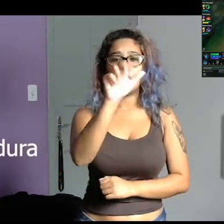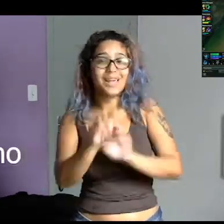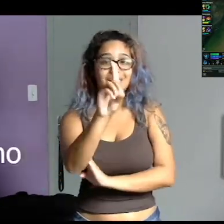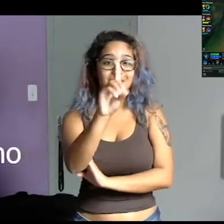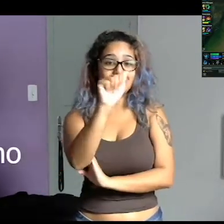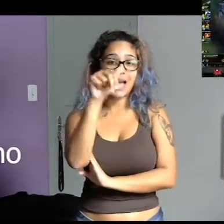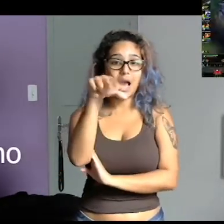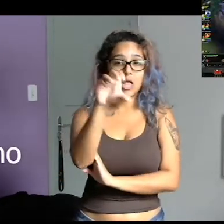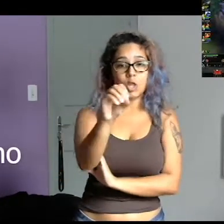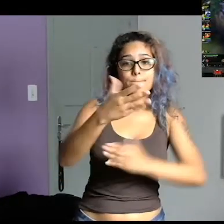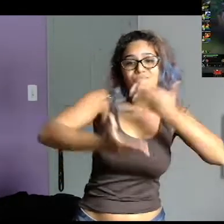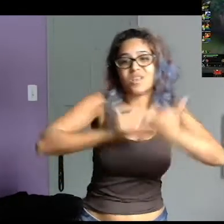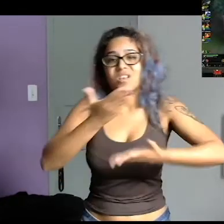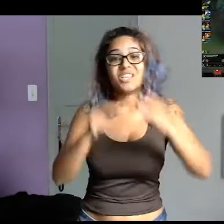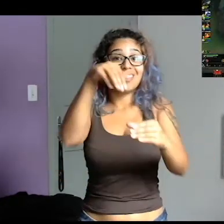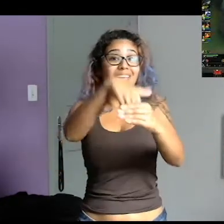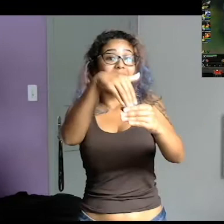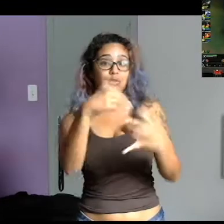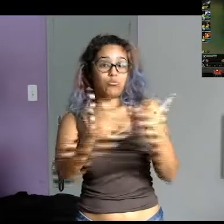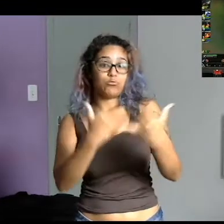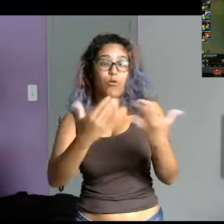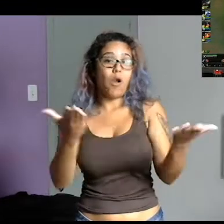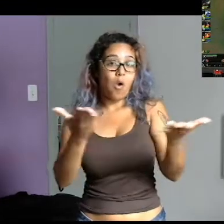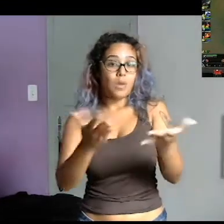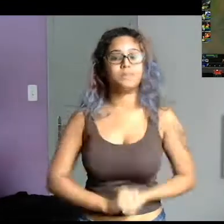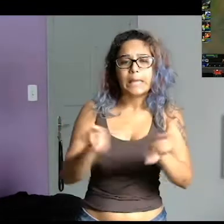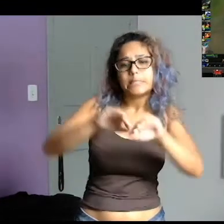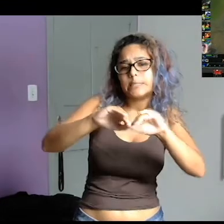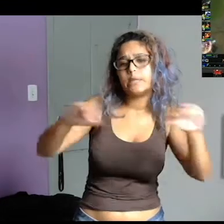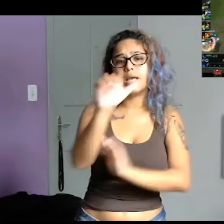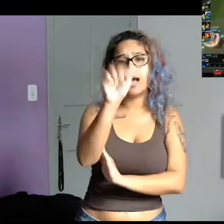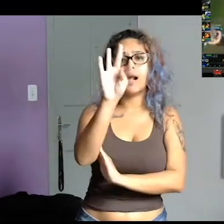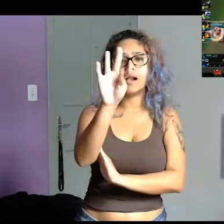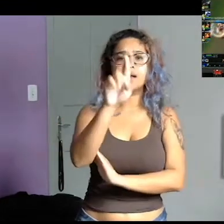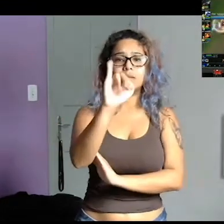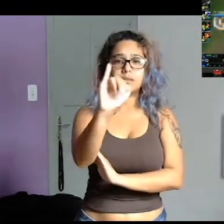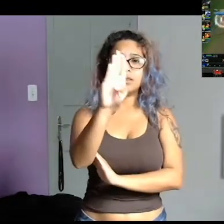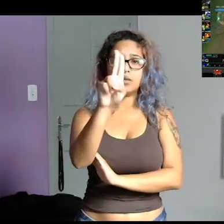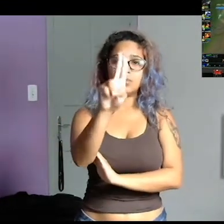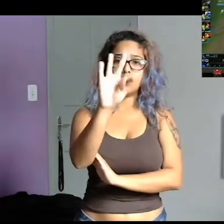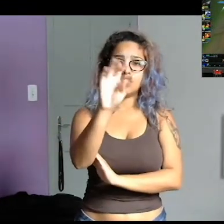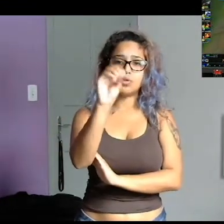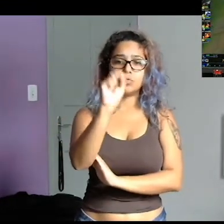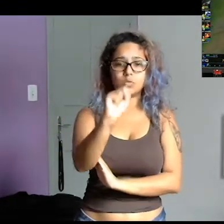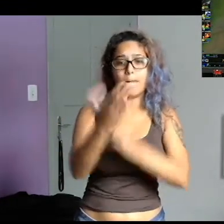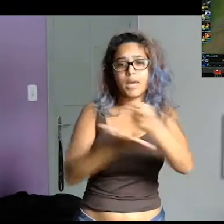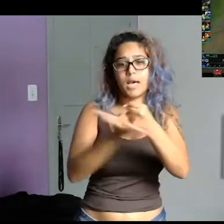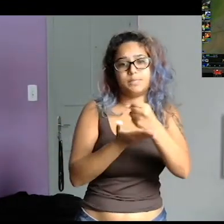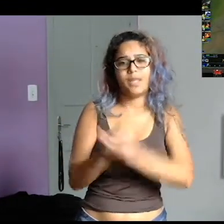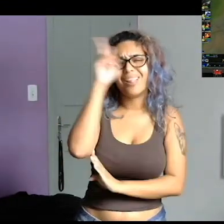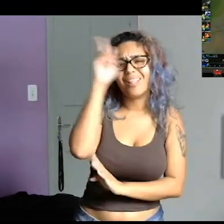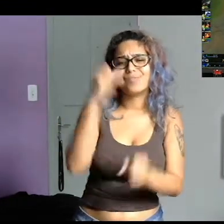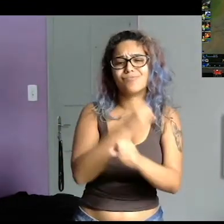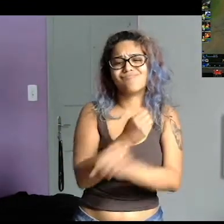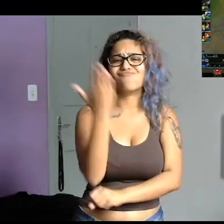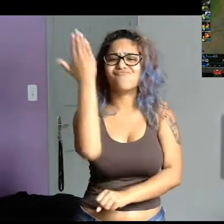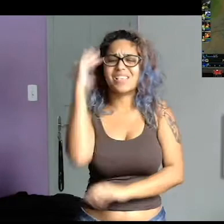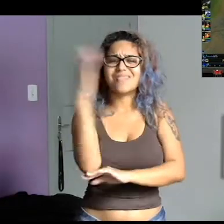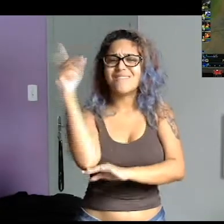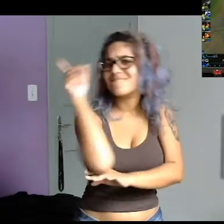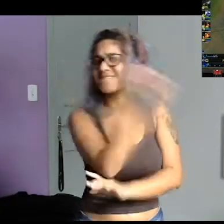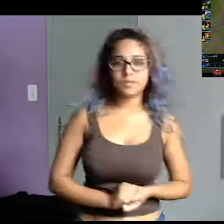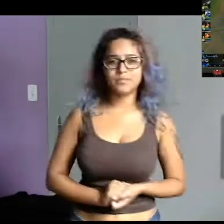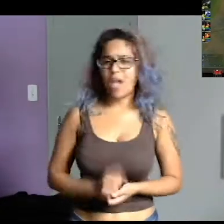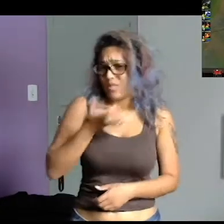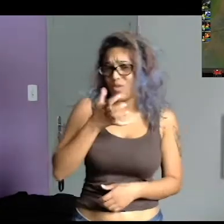jogo como ele é hoje. Inclusive, tirando esses atributos básicos, faz lembrar de épocas passadas onde a selva especificamente foi